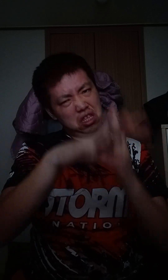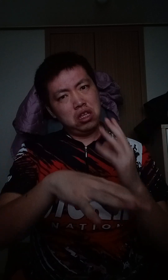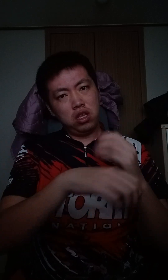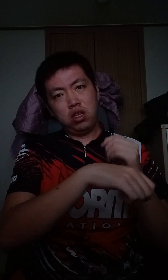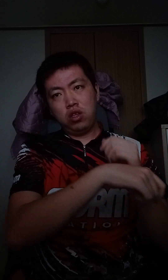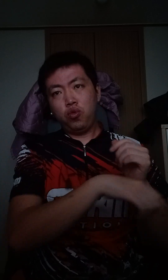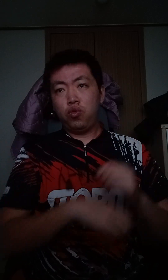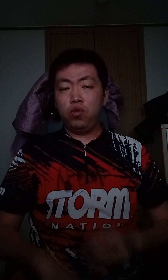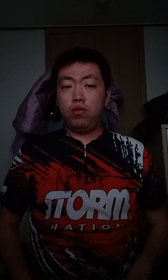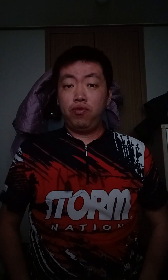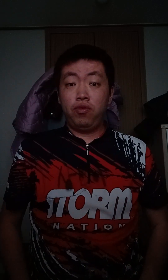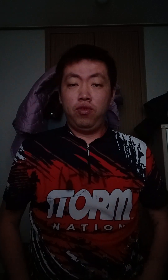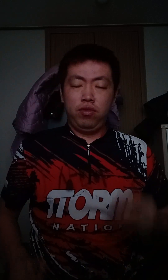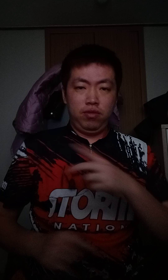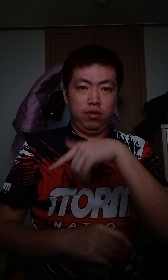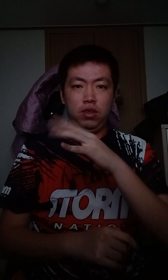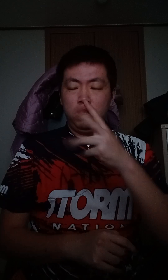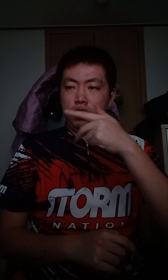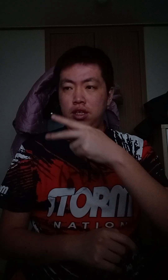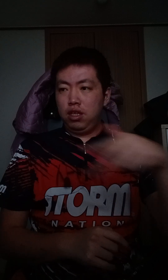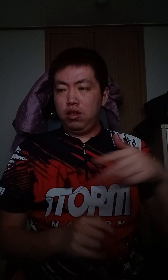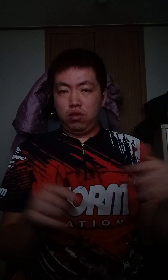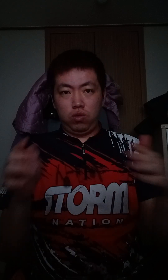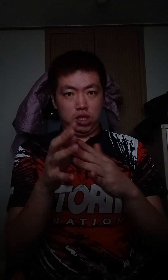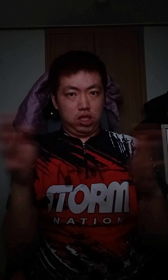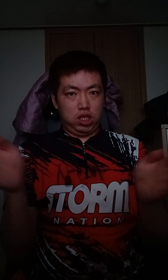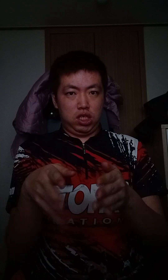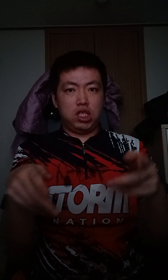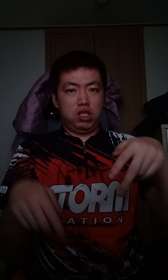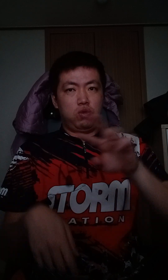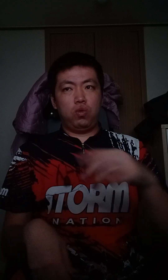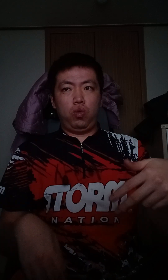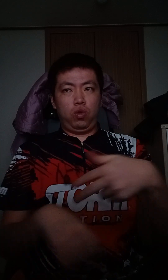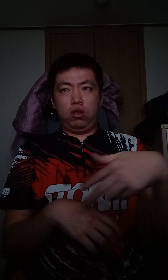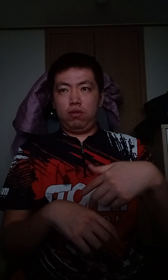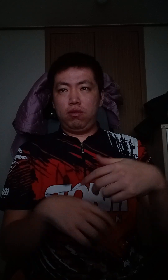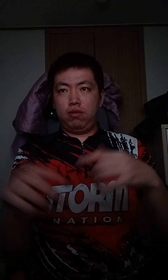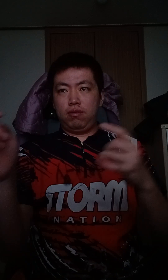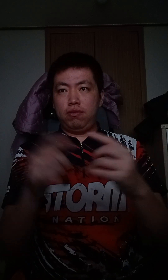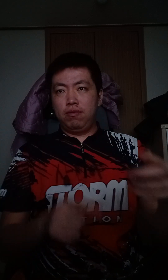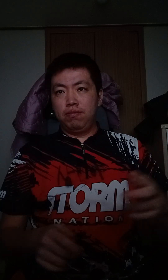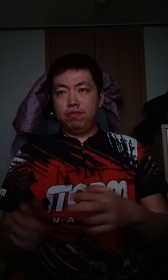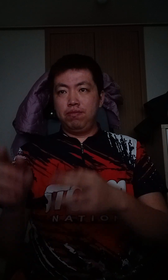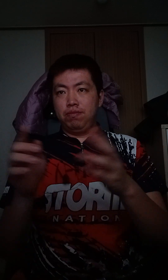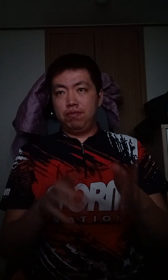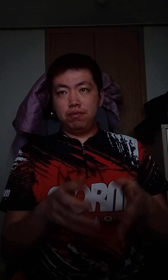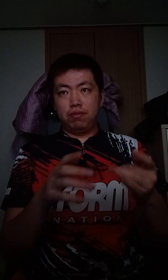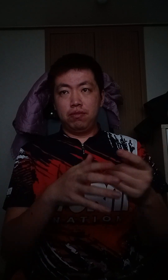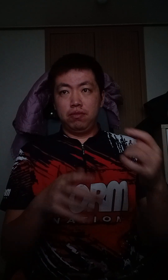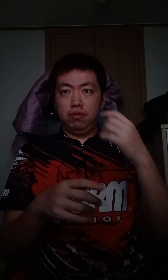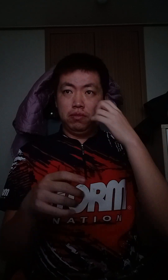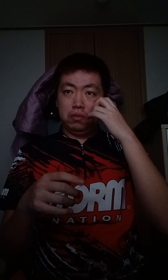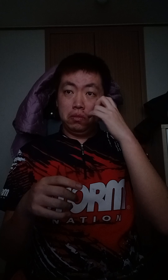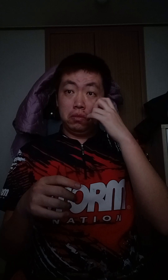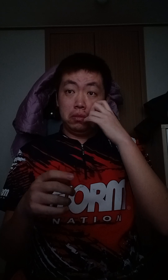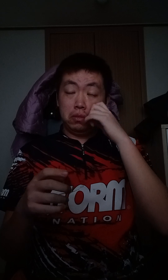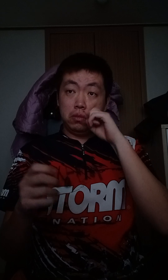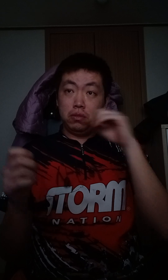오늘 새벽 5시 20분쯤 대전 통영고속도로를 달리던 통근버스가 금산 나들목 주변에서 18톤 화물차와 충돌하는